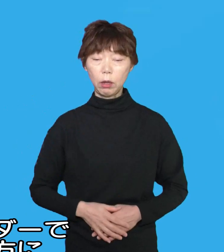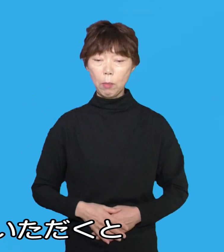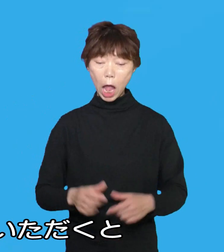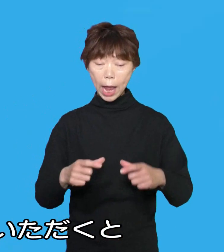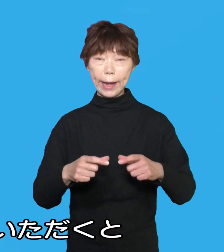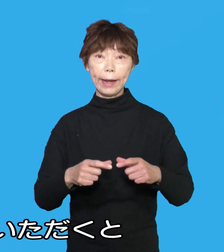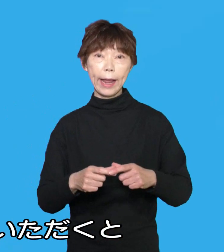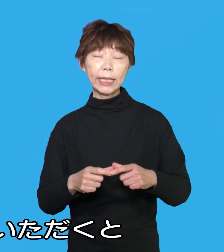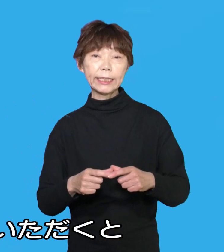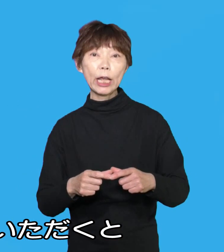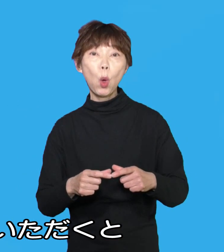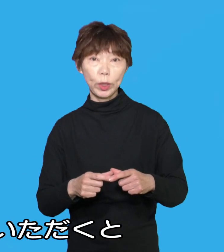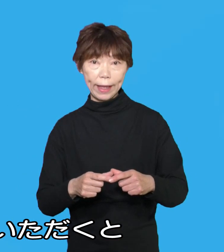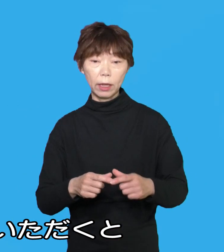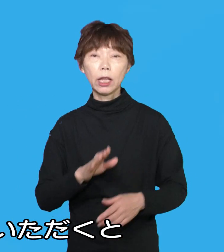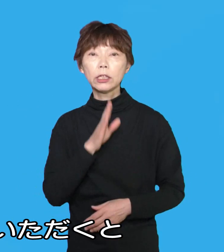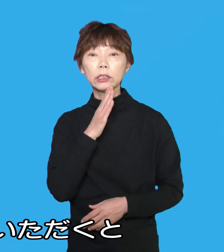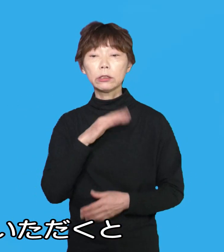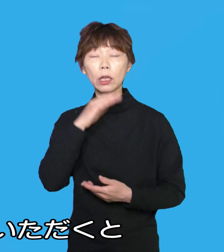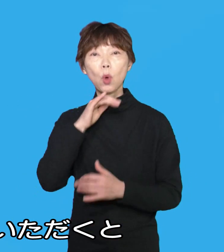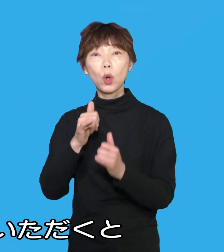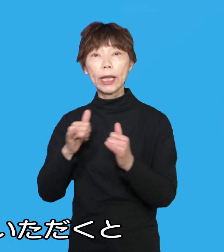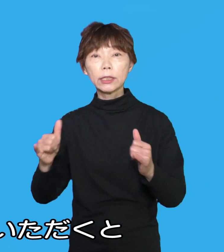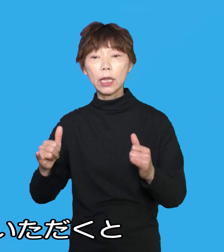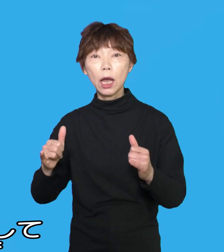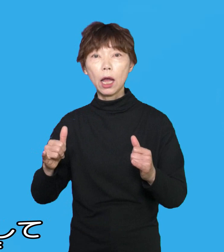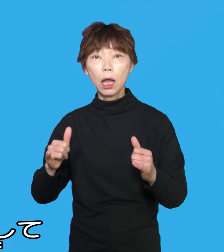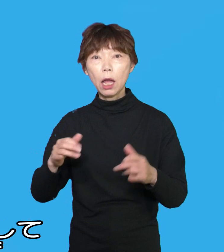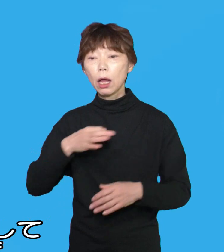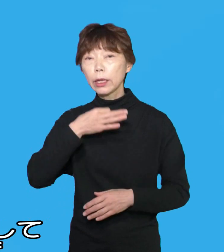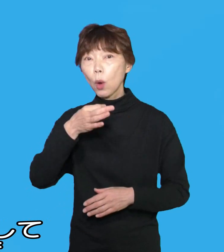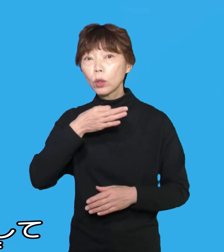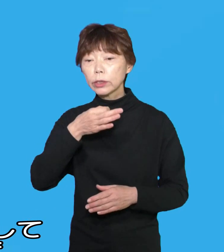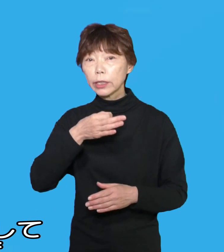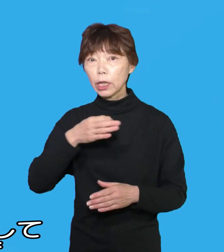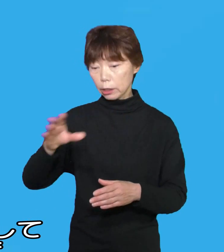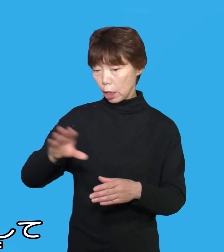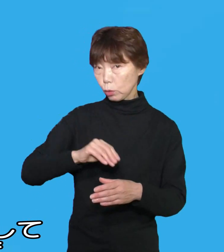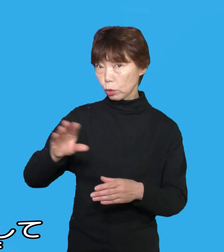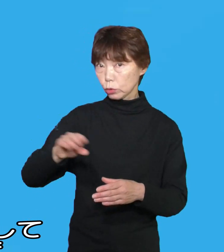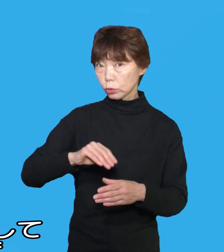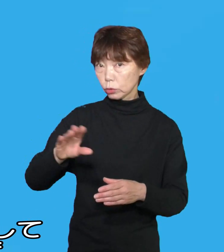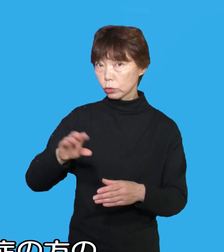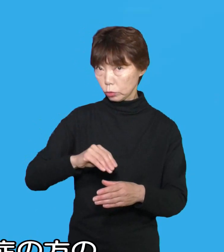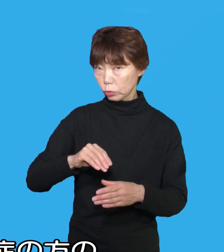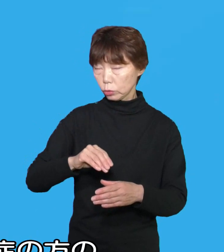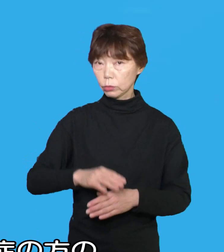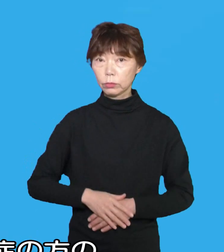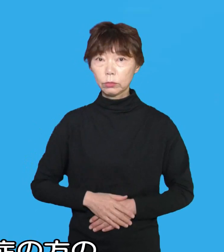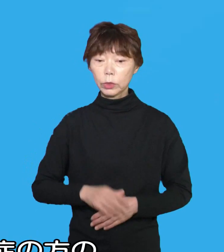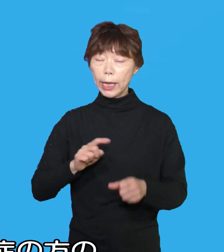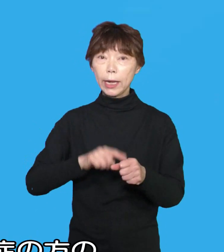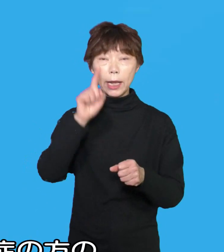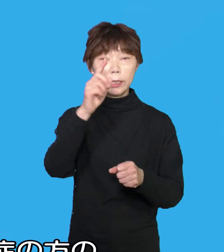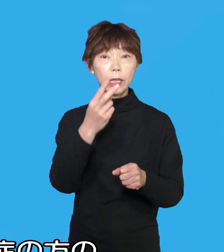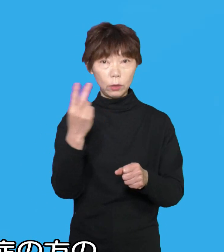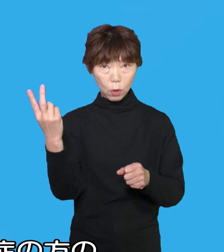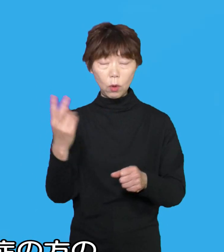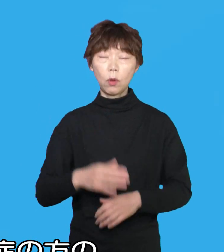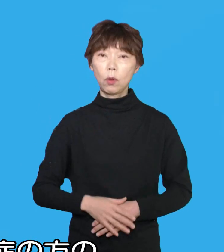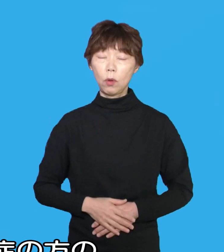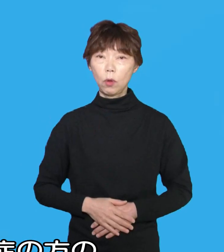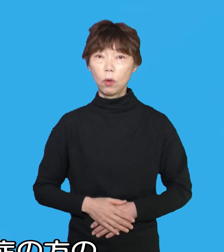齢者の方に、音声データを取っていただくというところまではまずは行いまして、それを来年度ですね、あの今申し